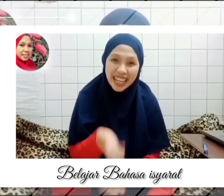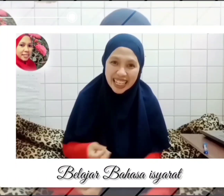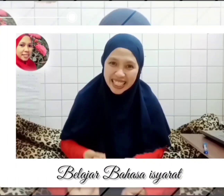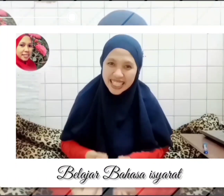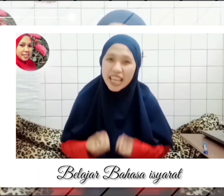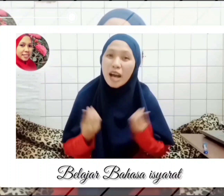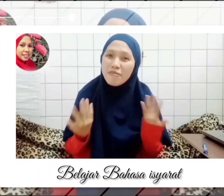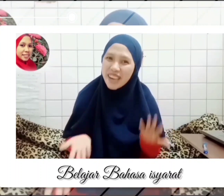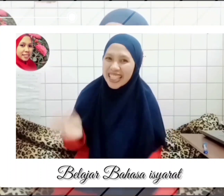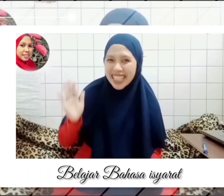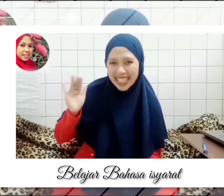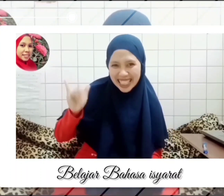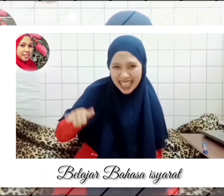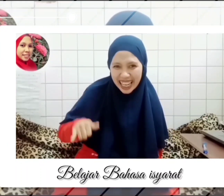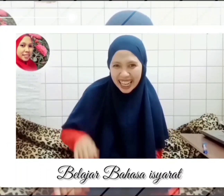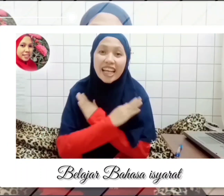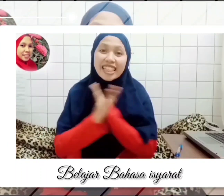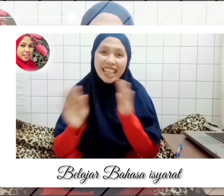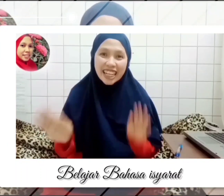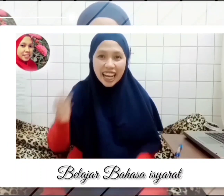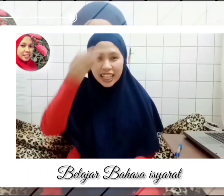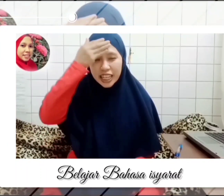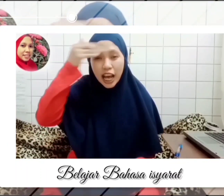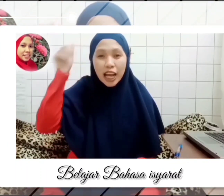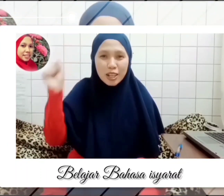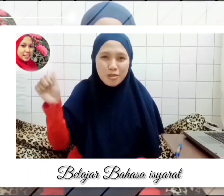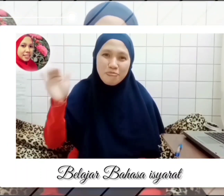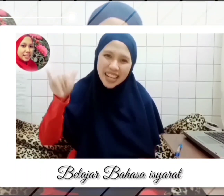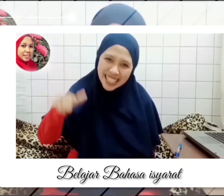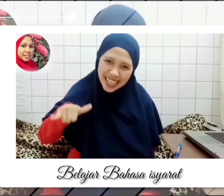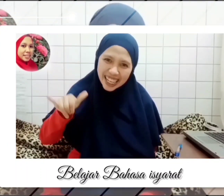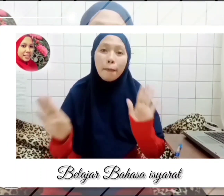Terima kasih banyak ya. Jangan lupa ya